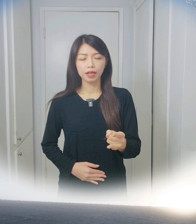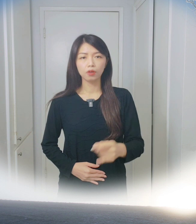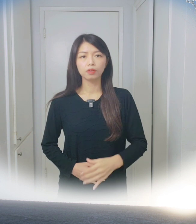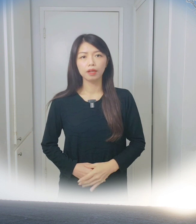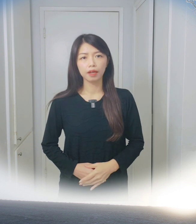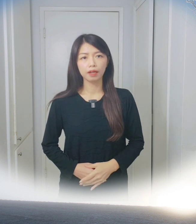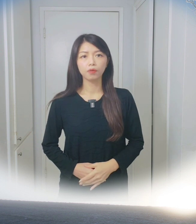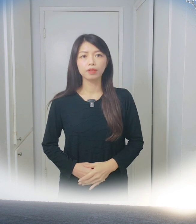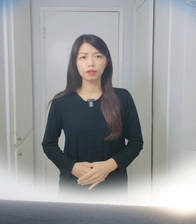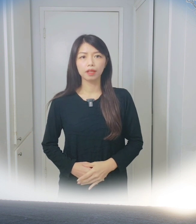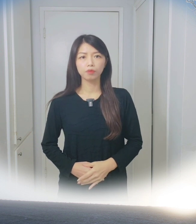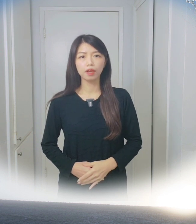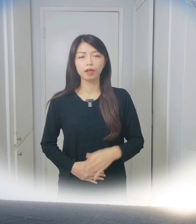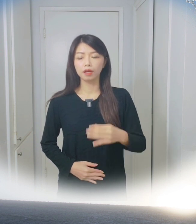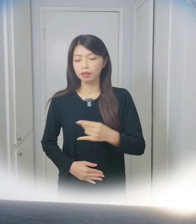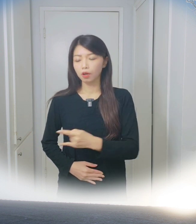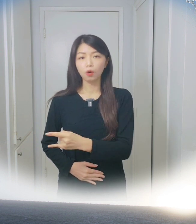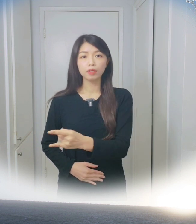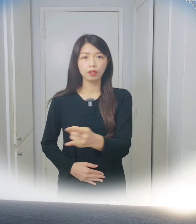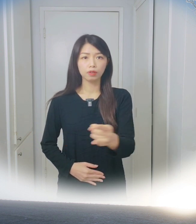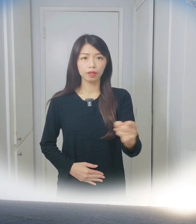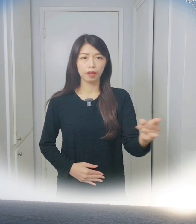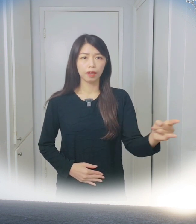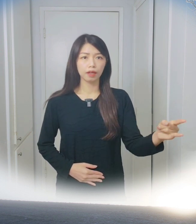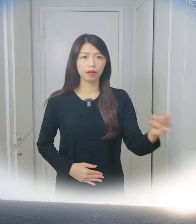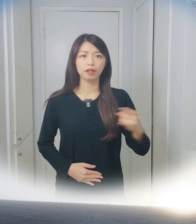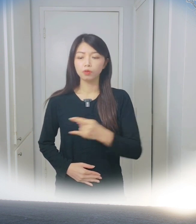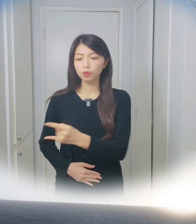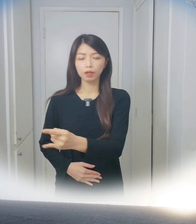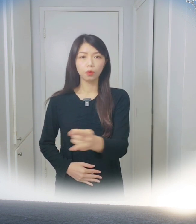여기서는 자녀들에게 라고 했기 때문에 여러